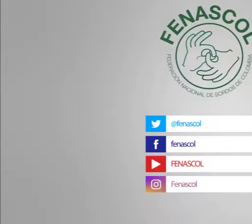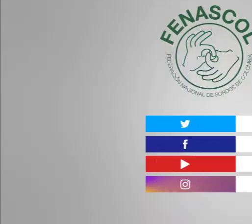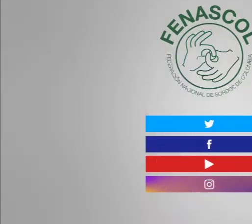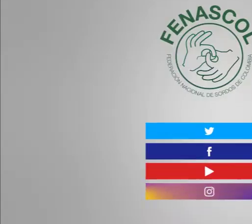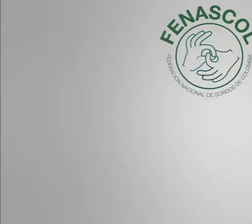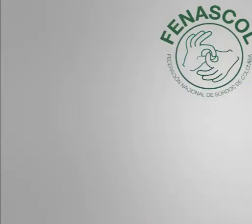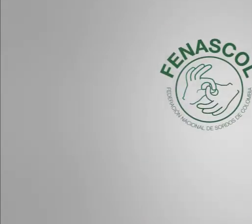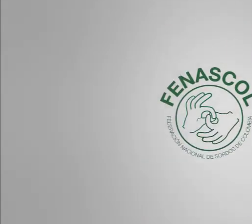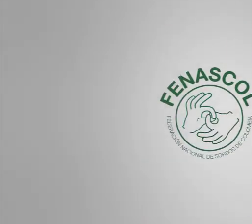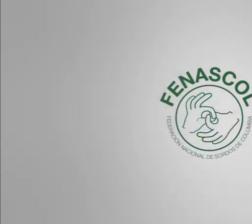¡Gracias!